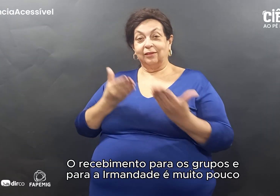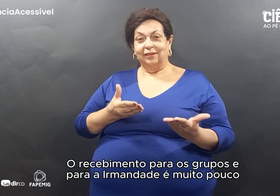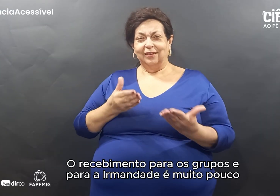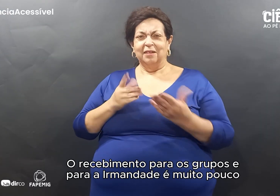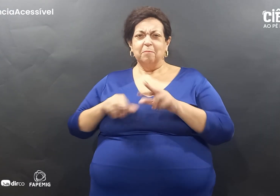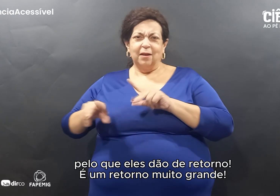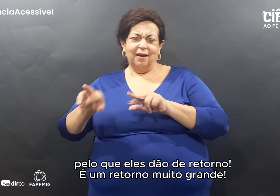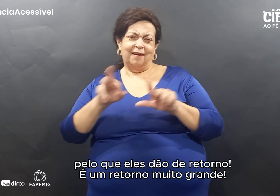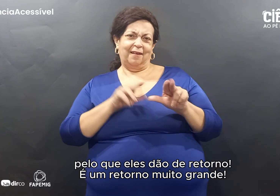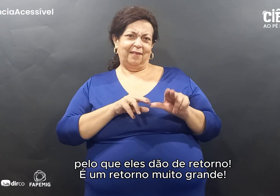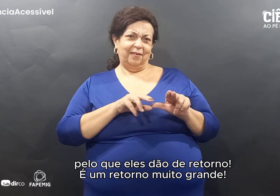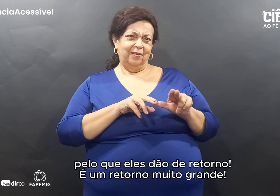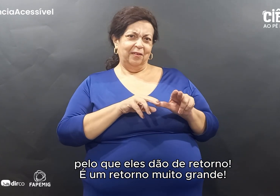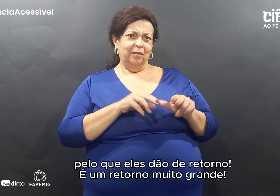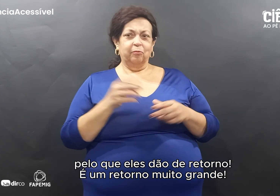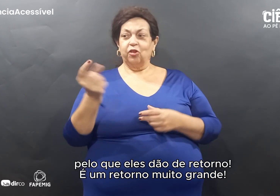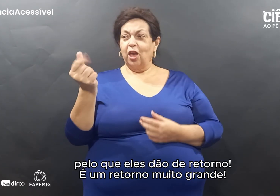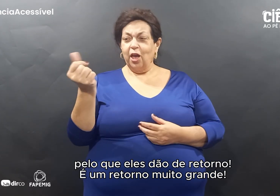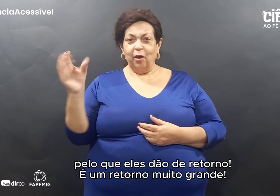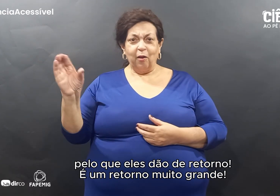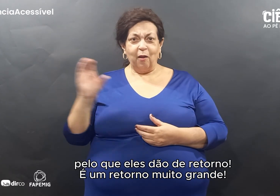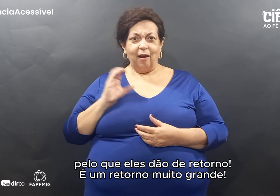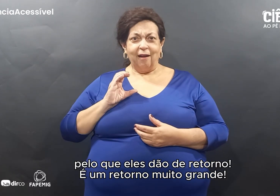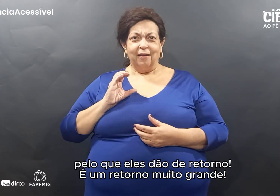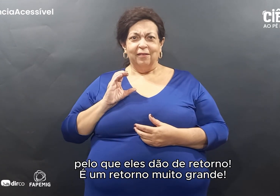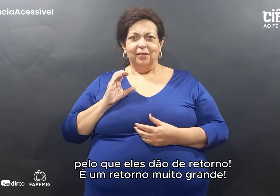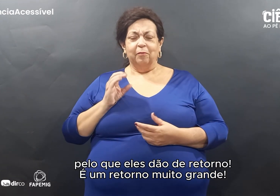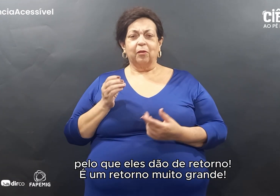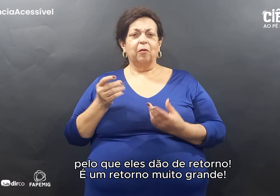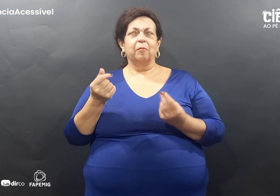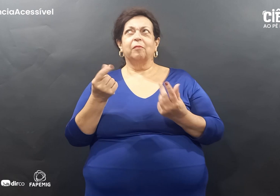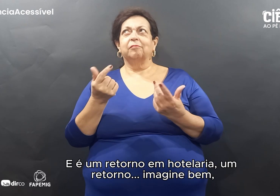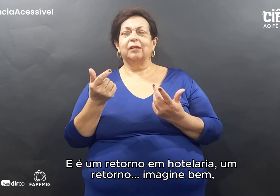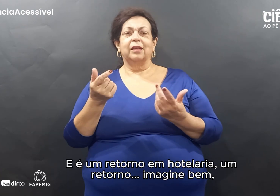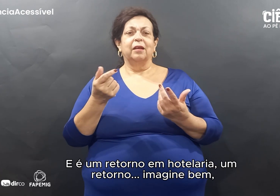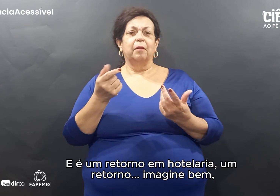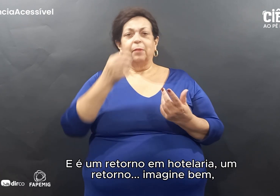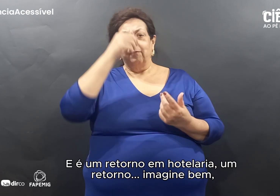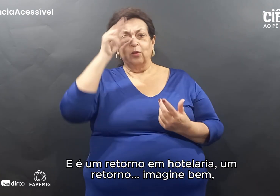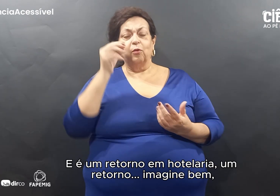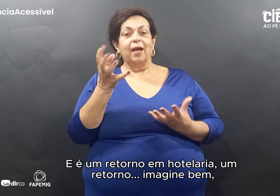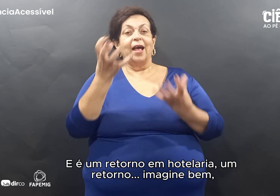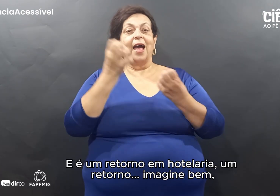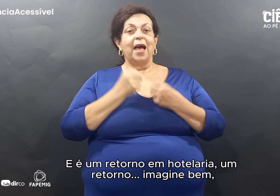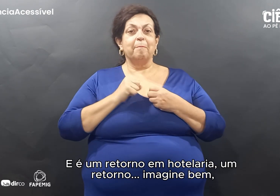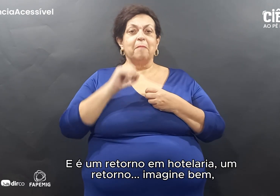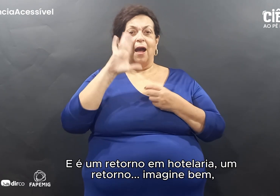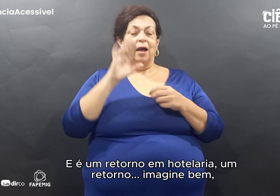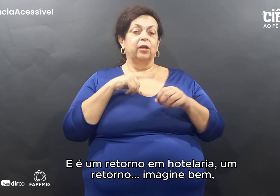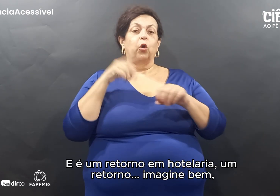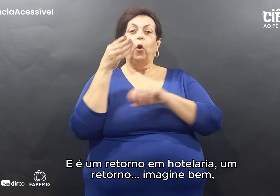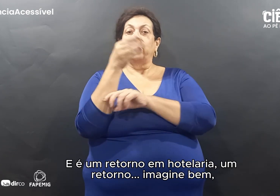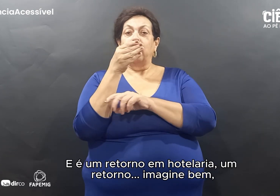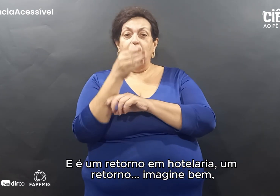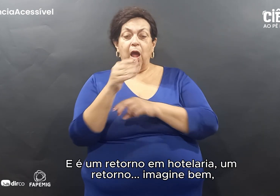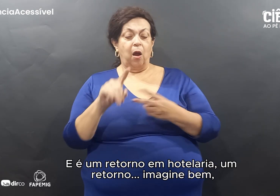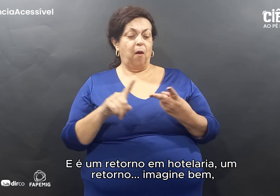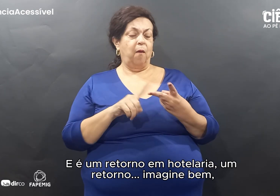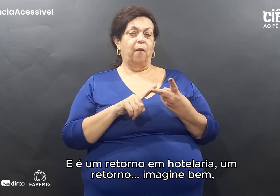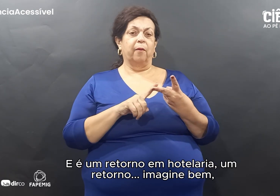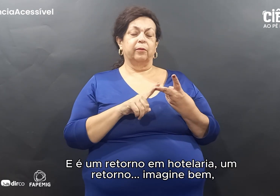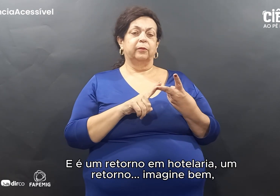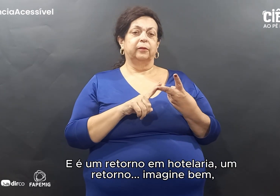Irmandade é muito pouco pelos que eles dão de retorno. É um retorno muito grande. E é um retorno em hotelaria, é um